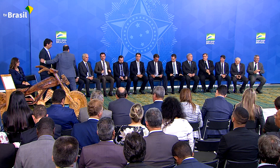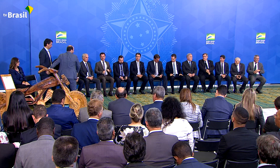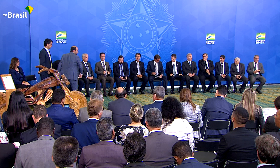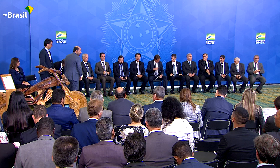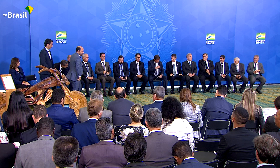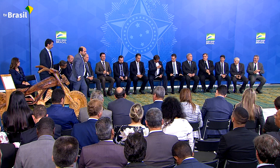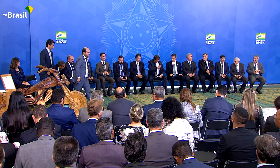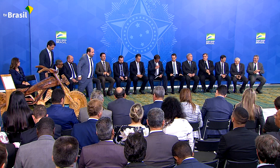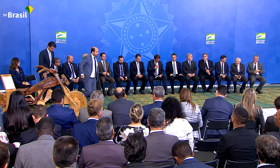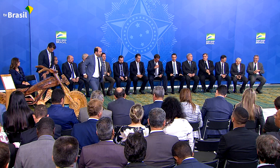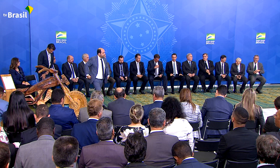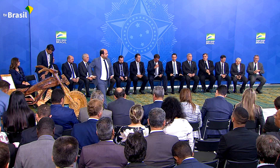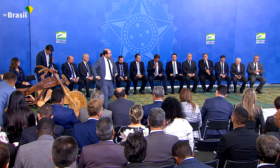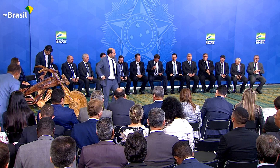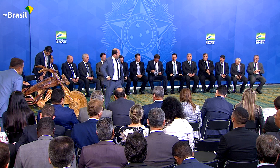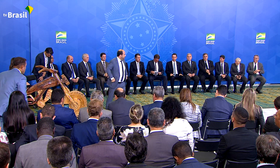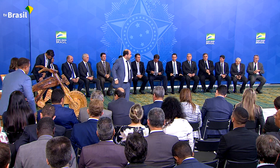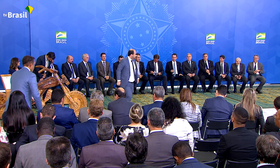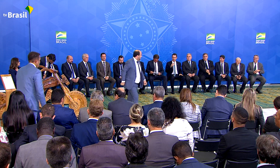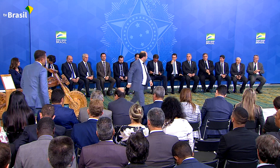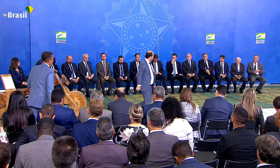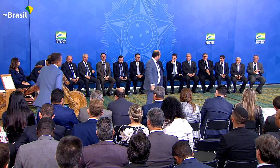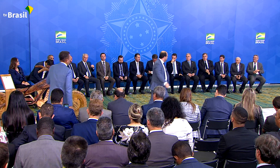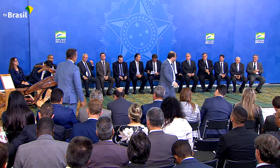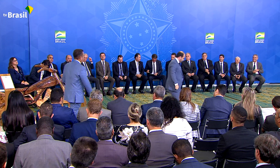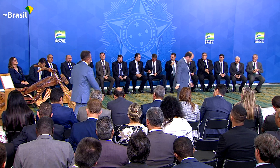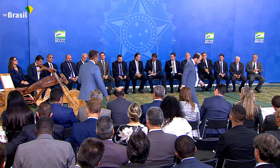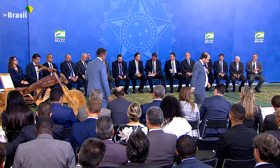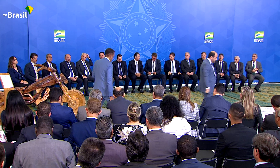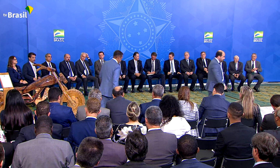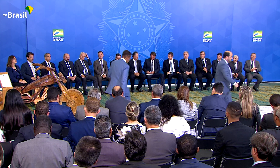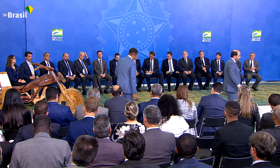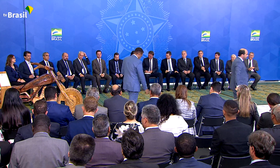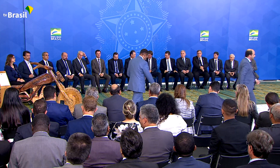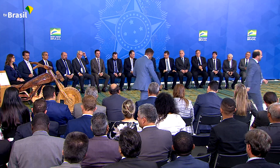correia mas a seguir o deputado Otoni de Paula